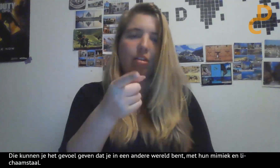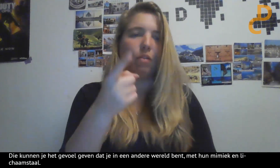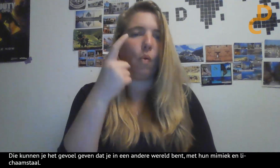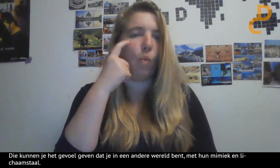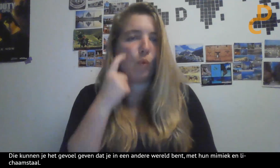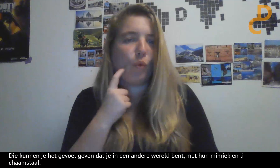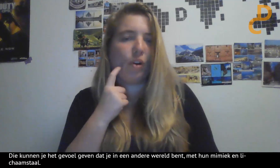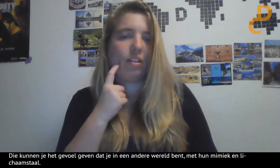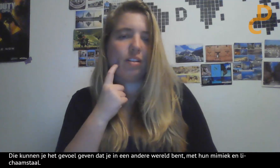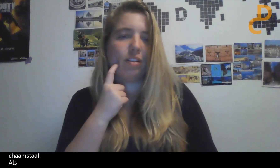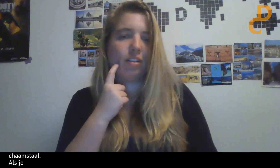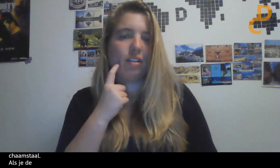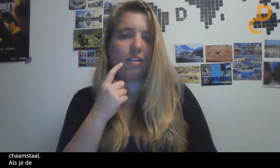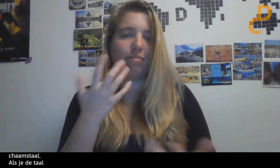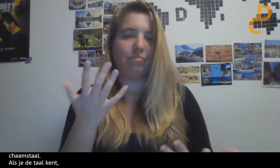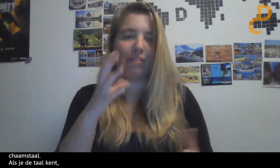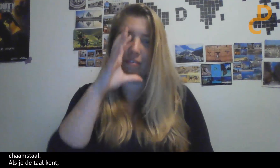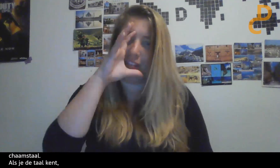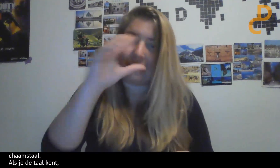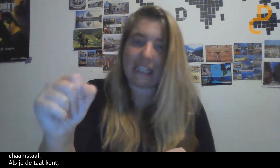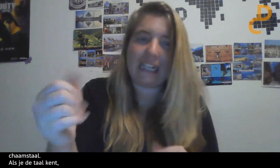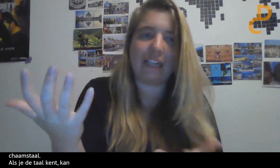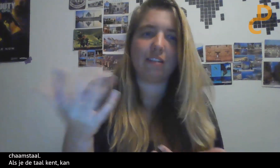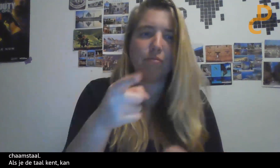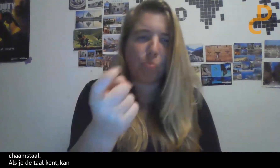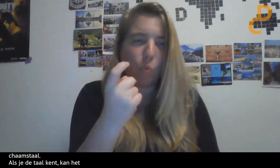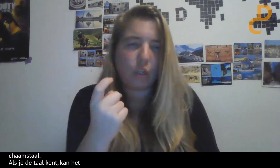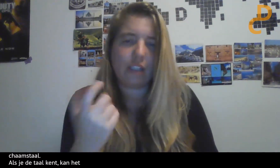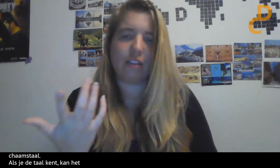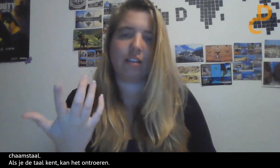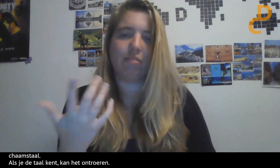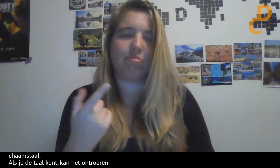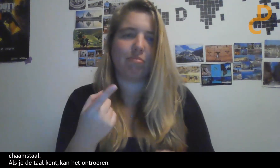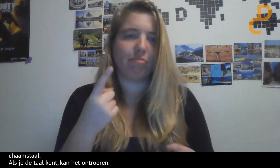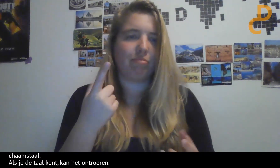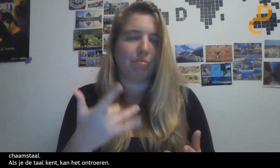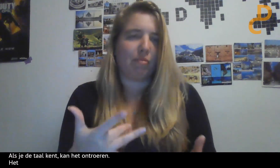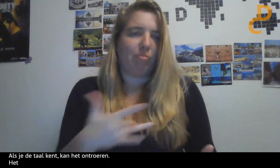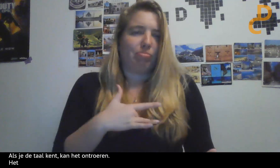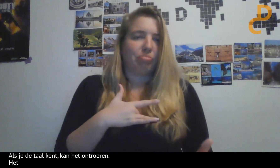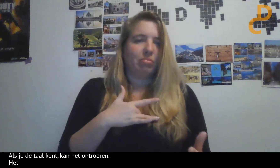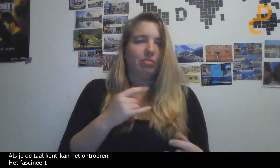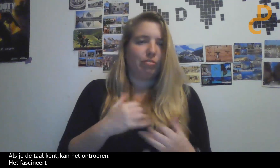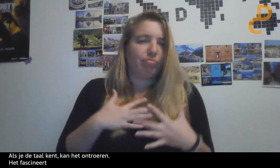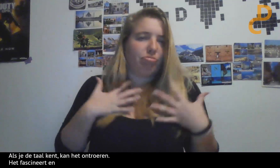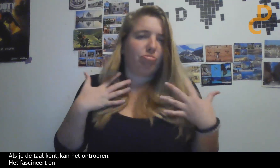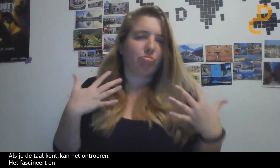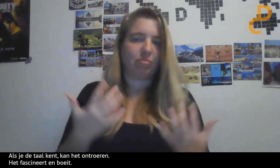Als je de taal kent, kan het ontroeren. Het fascineert. Het boeit. Het raakt.